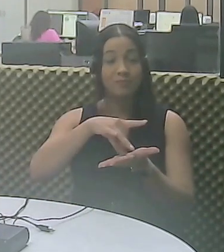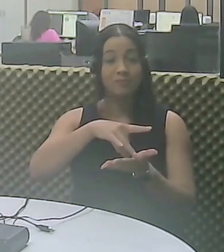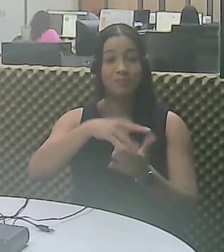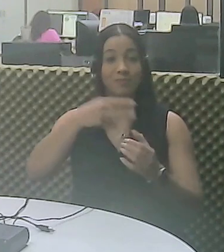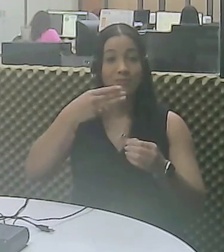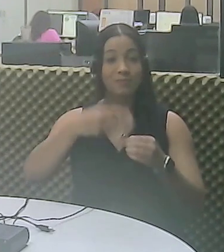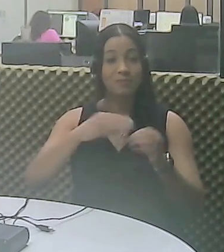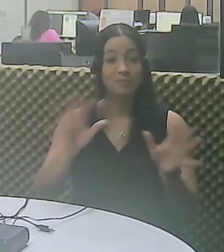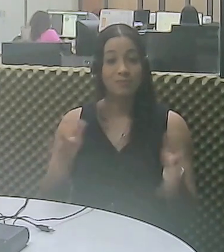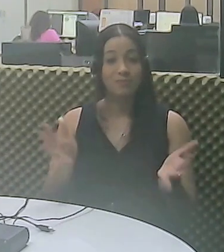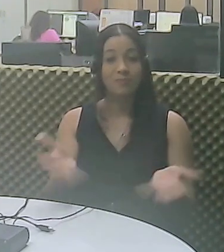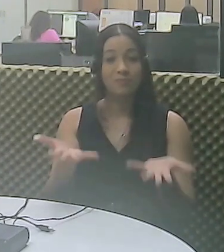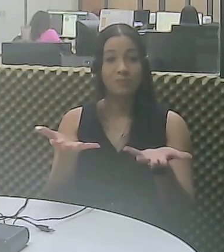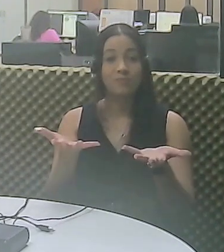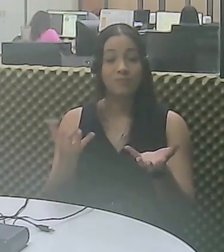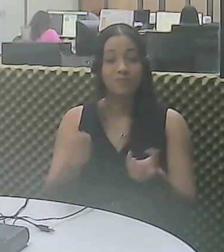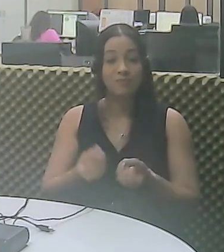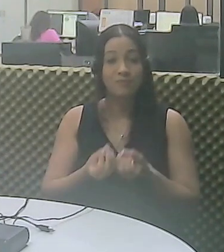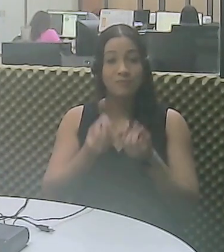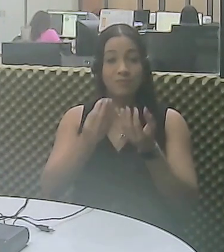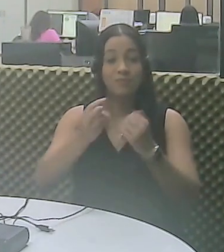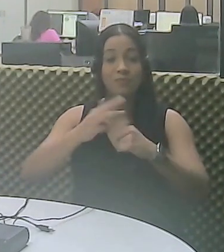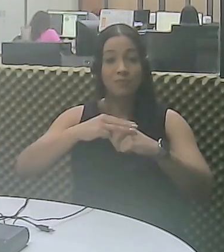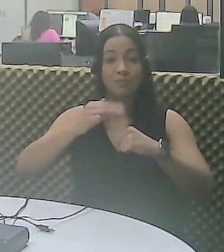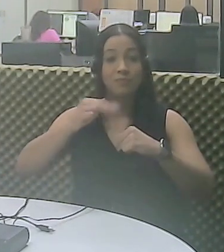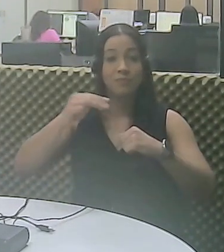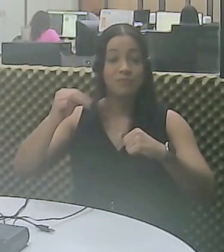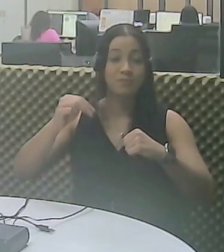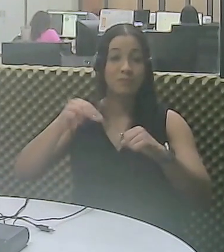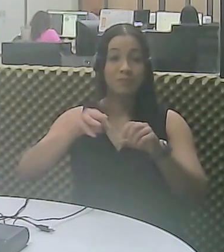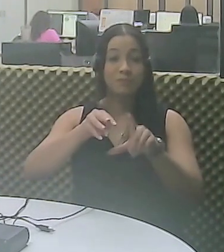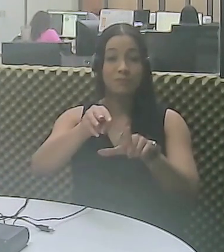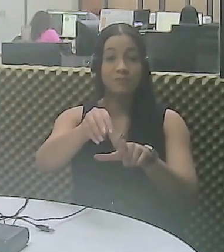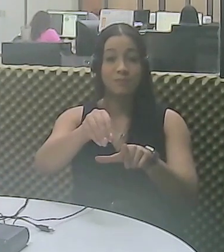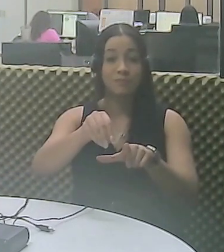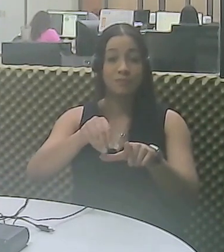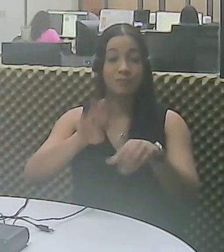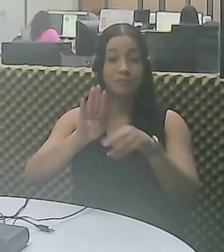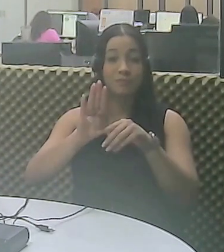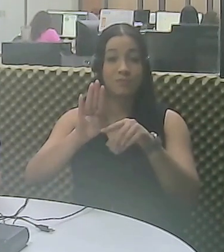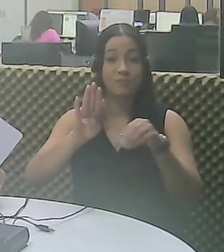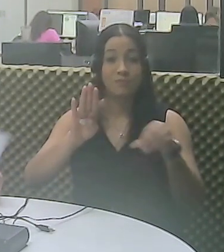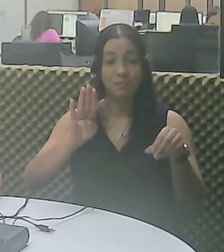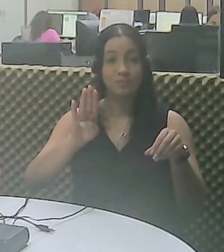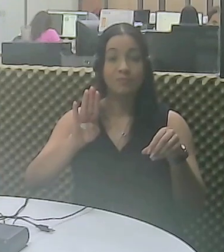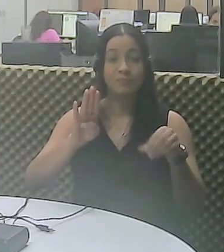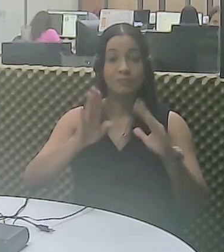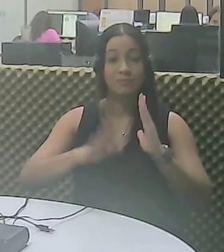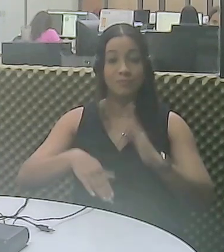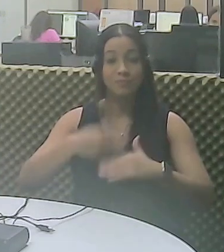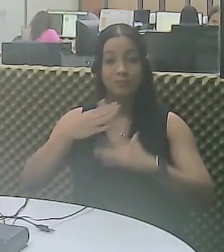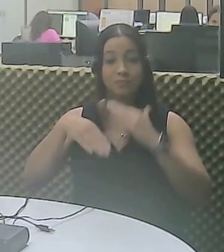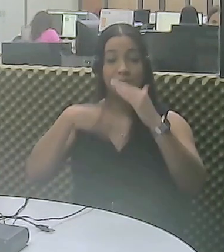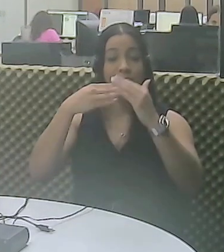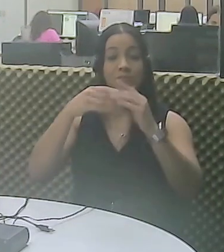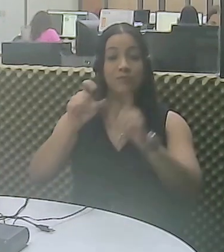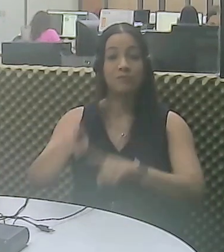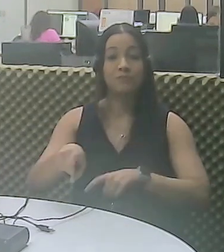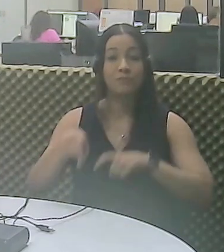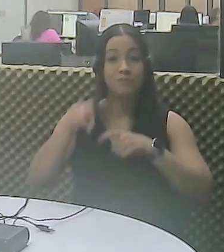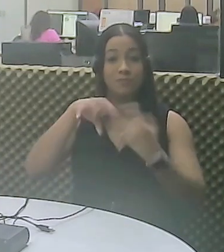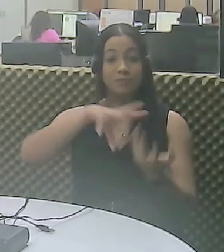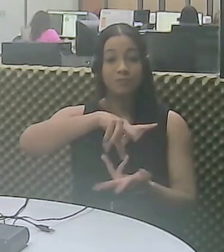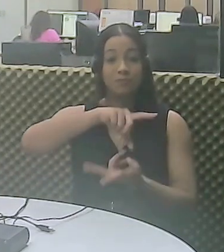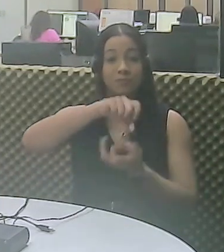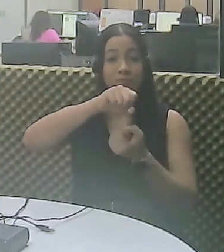como estimulador e fornecedor de remineralizadores de solo, como pó de basalto, no desenvolvimento da produção agrícola sustentável